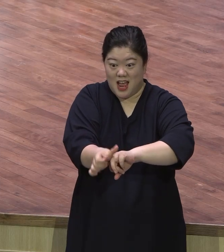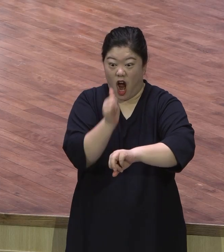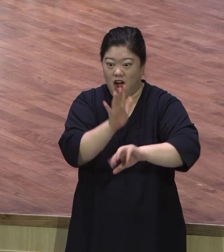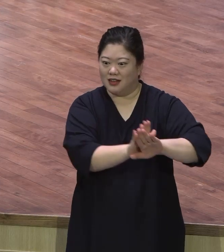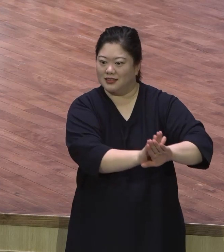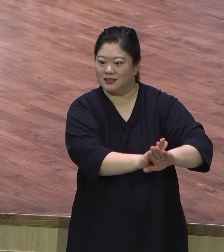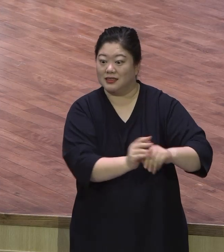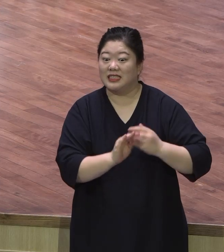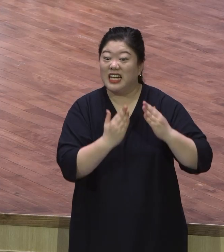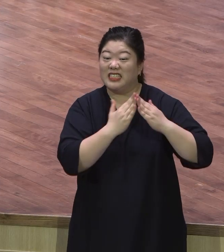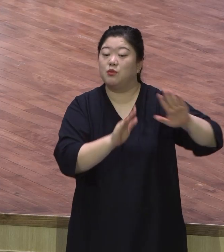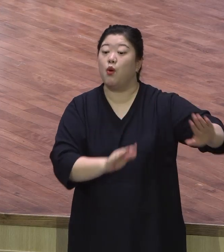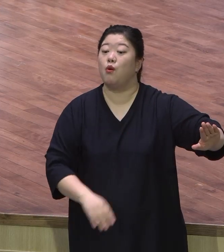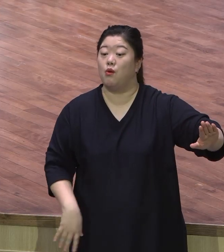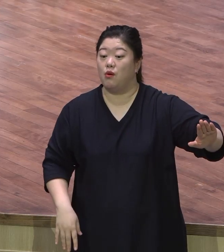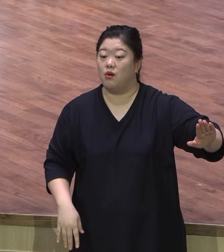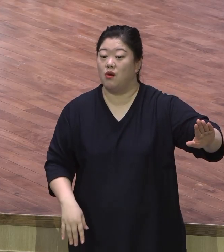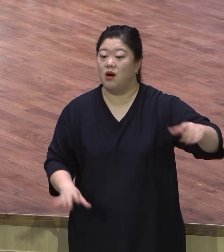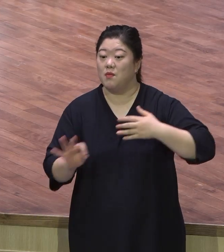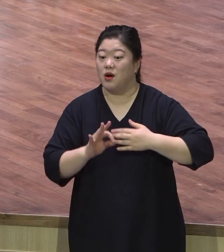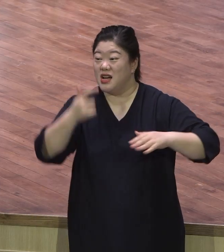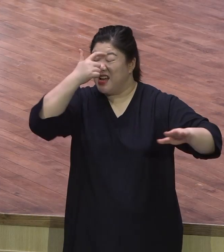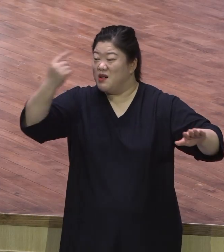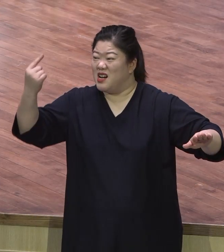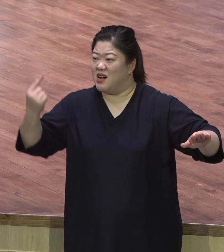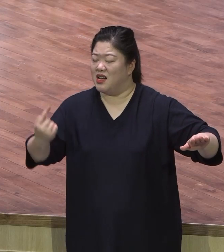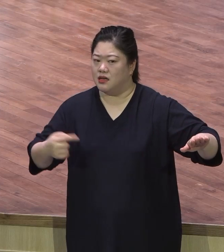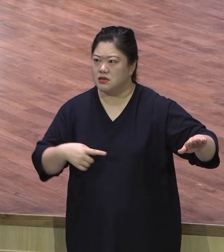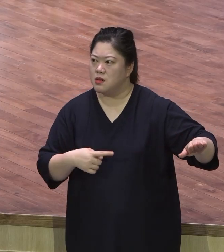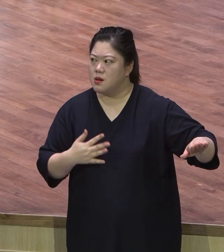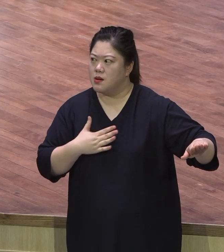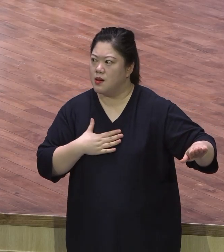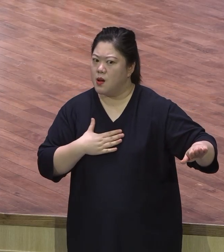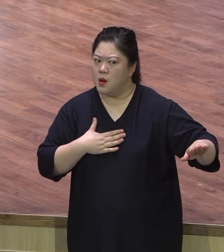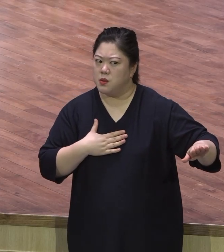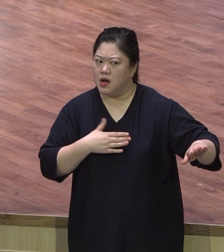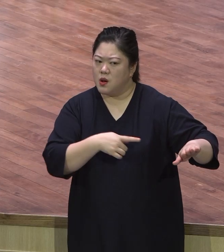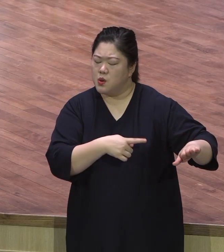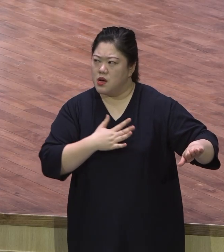금고라든가 넣어놨다 있으면 나와있지만은 늘 생각이 거기 있을 거예요